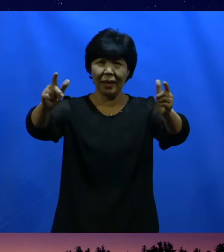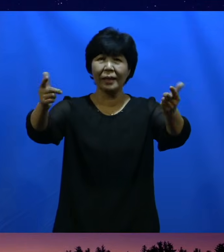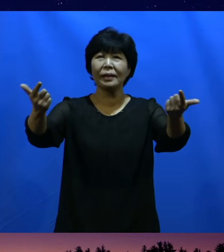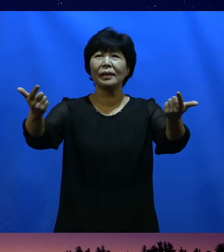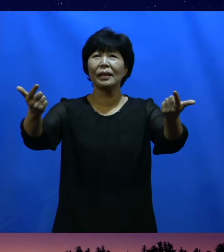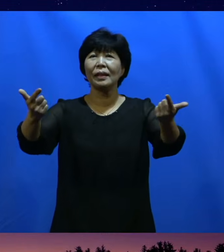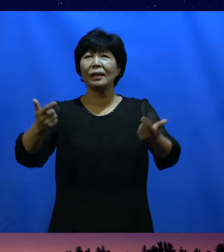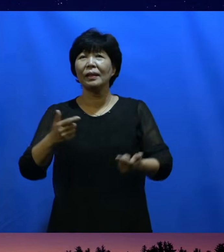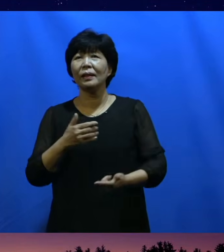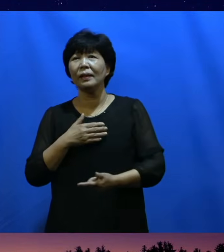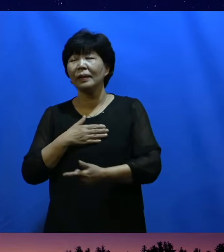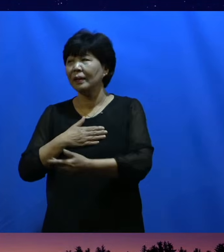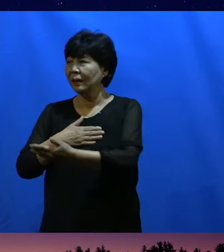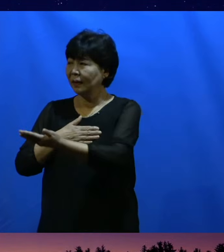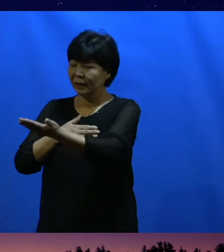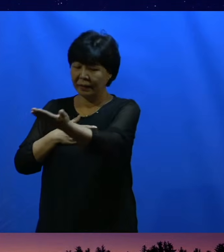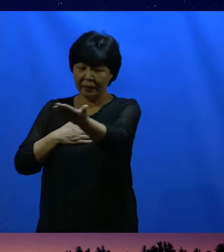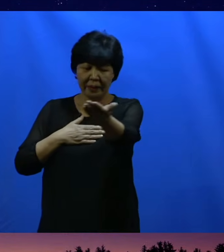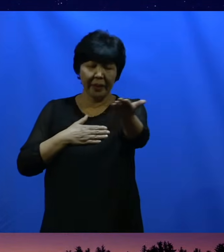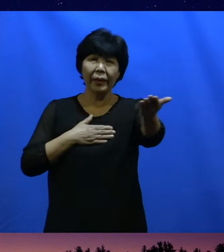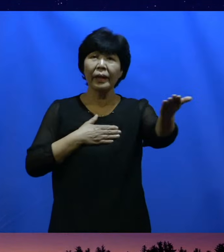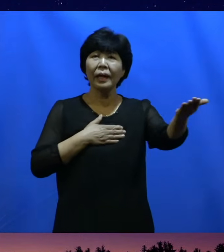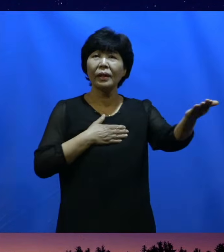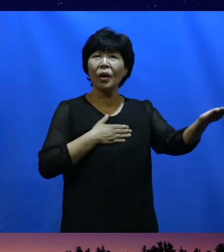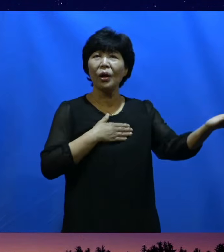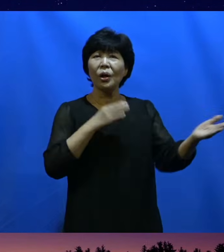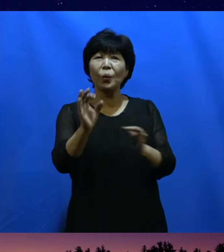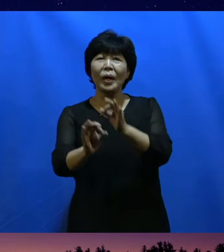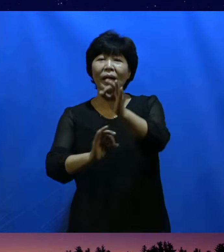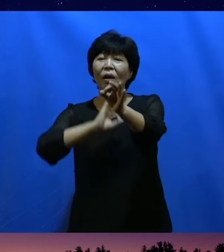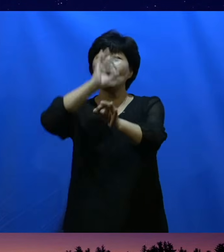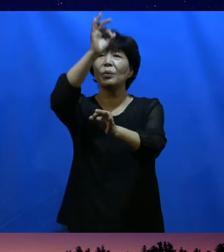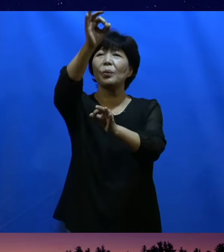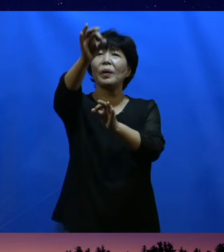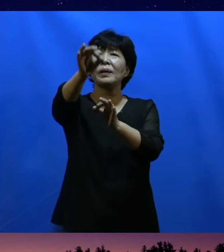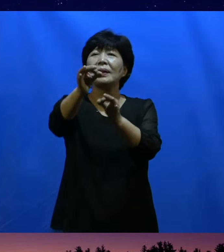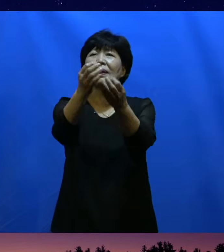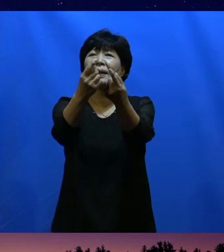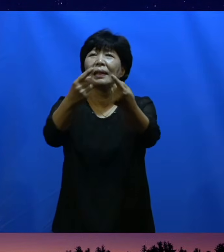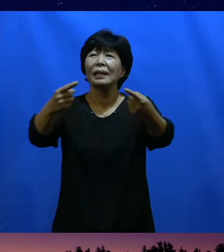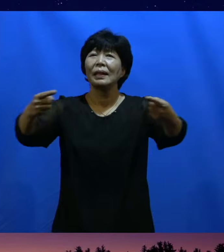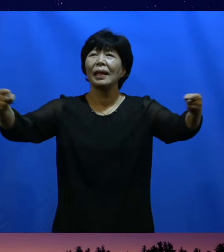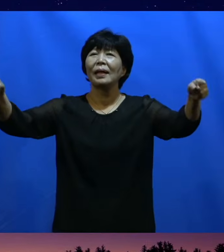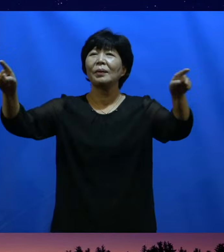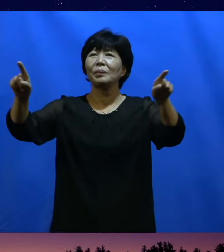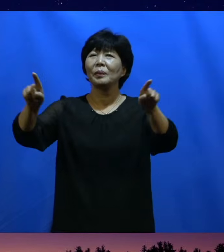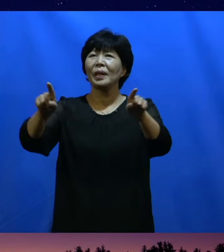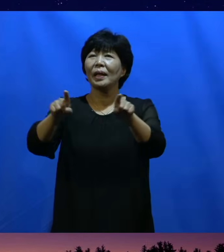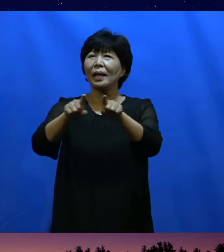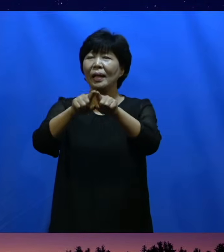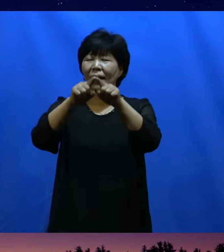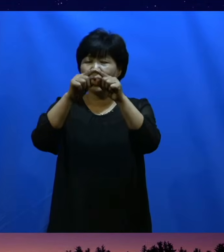버려두지 않으리. 내가 너희와 영원히